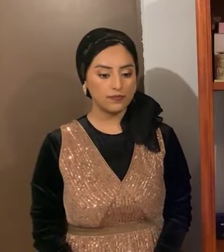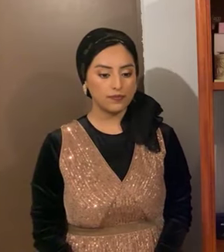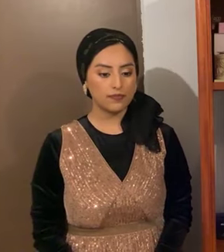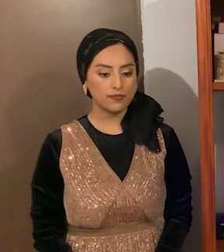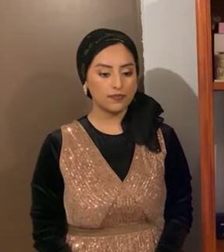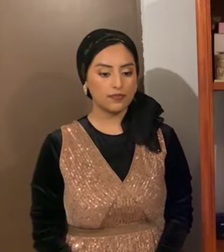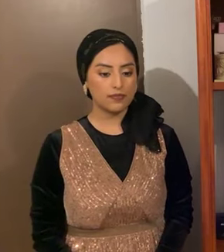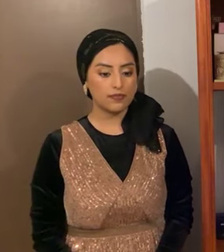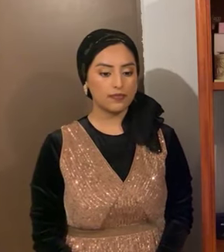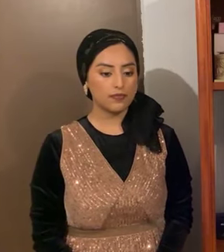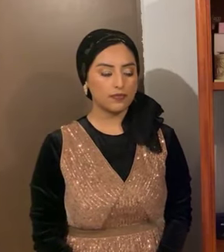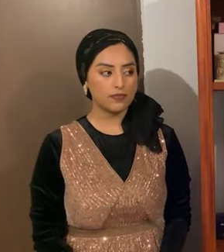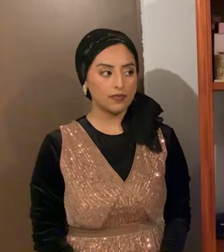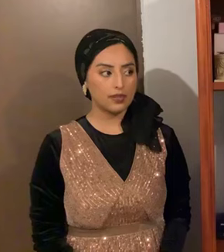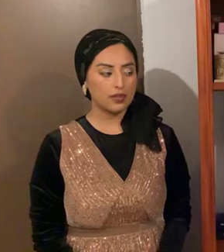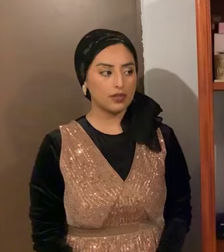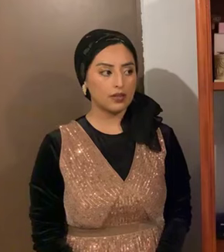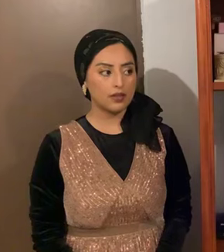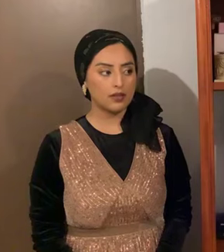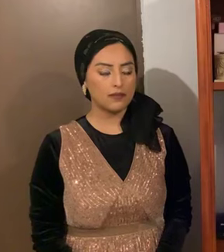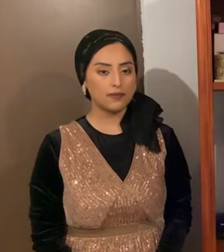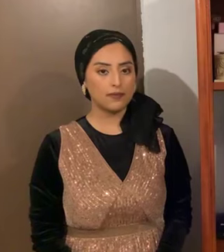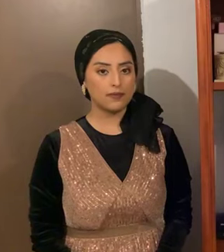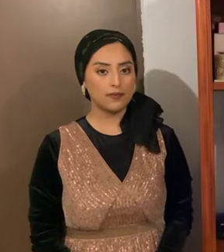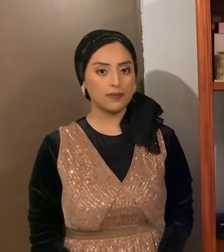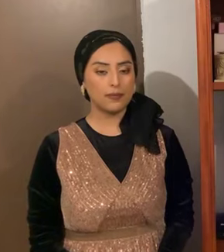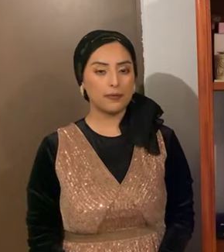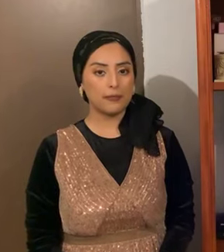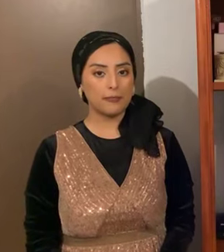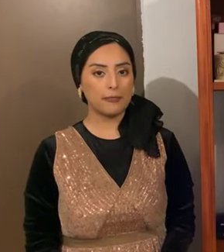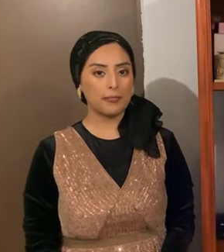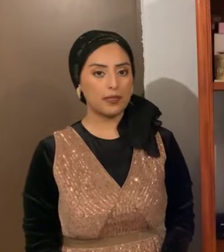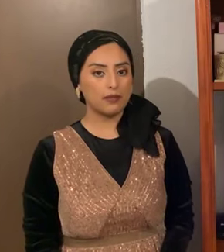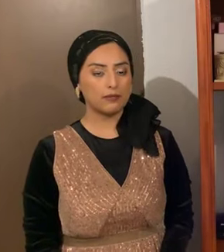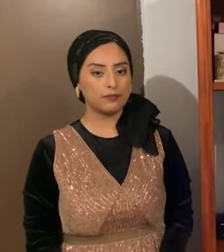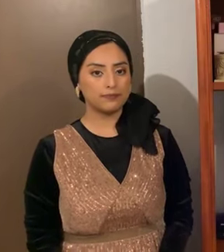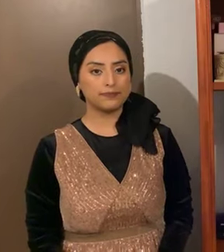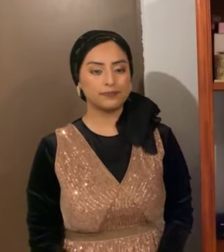Perfecto. Pero lógico, en todas esas áreas se va a ver.